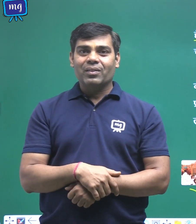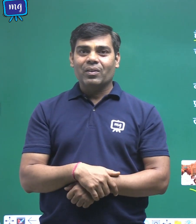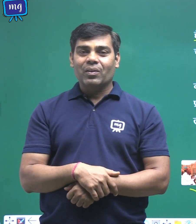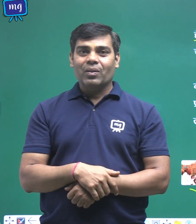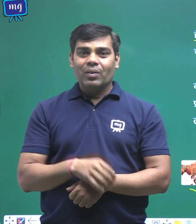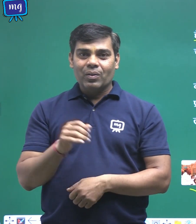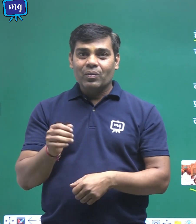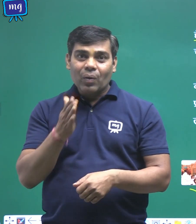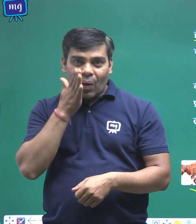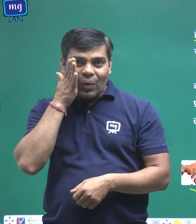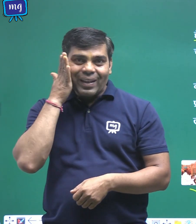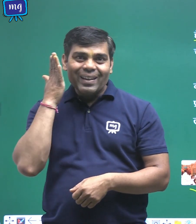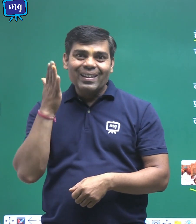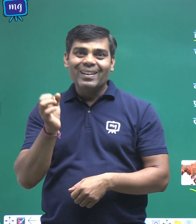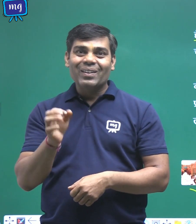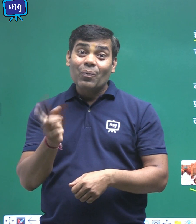होली व